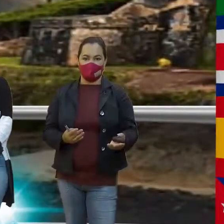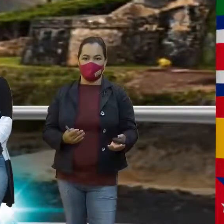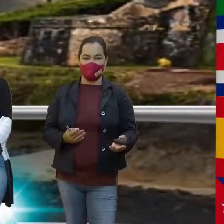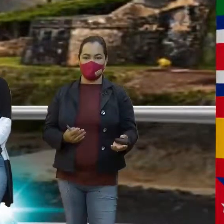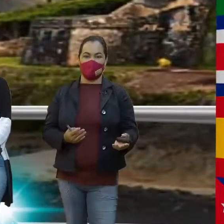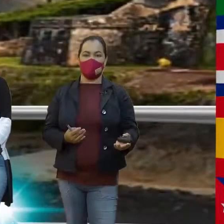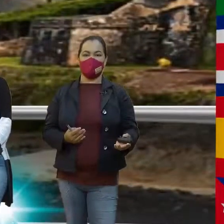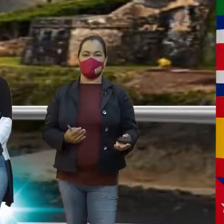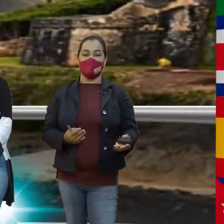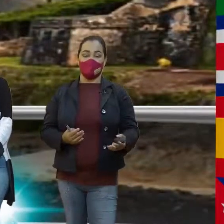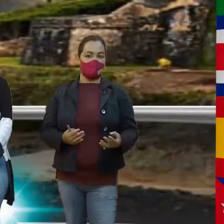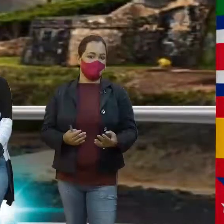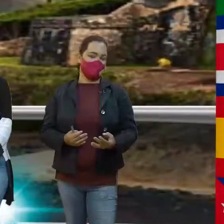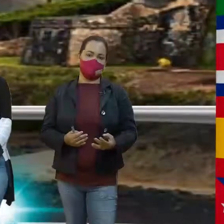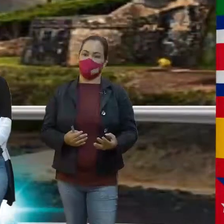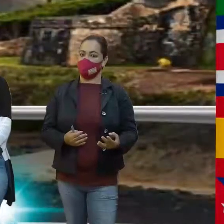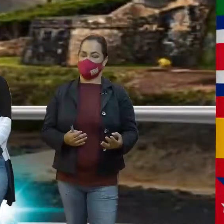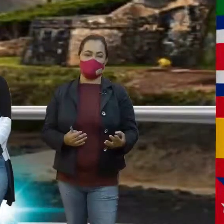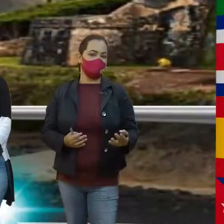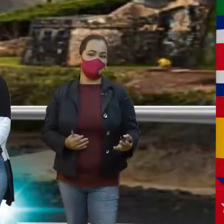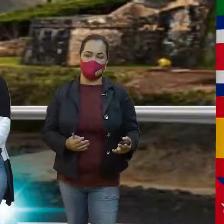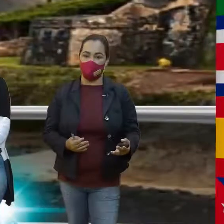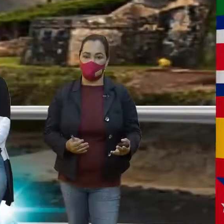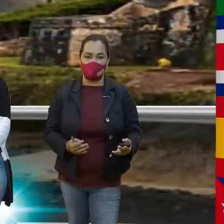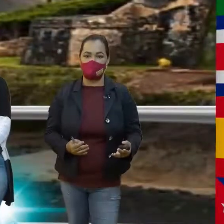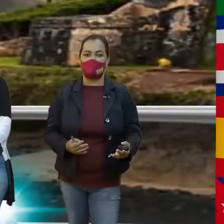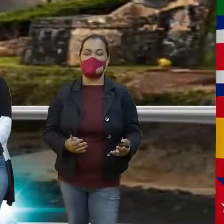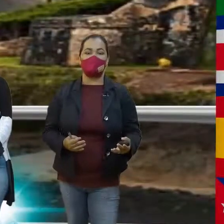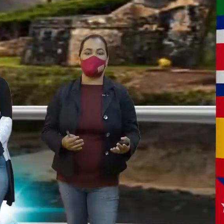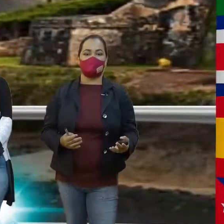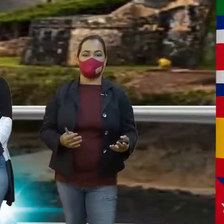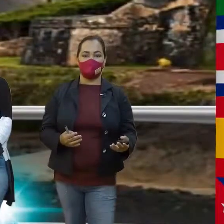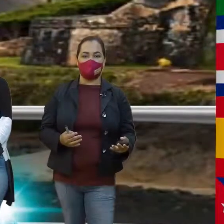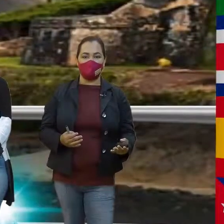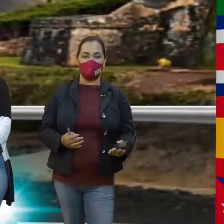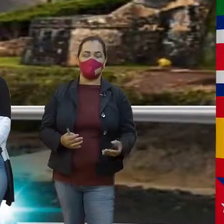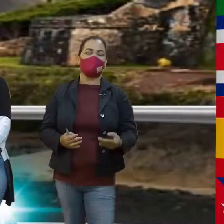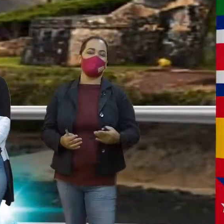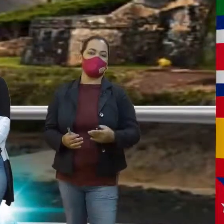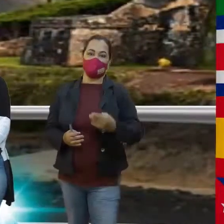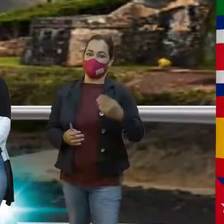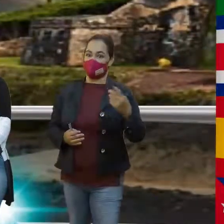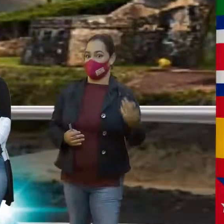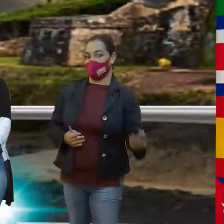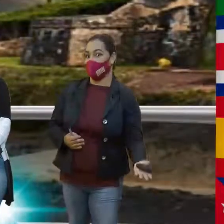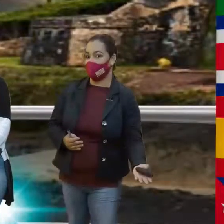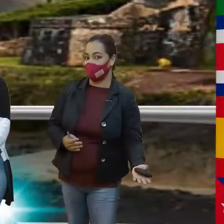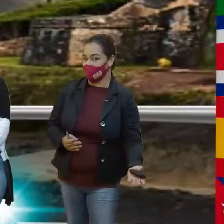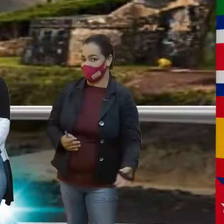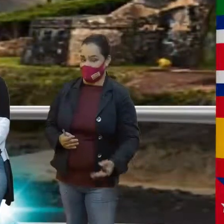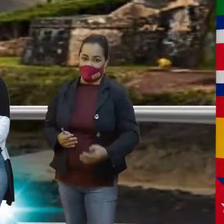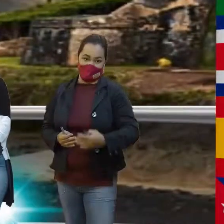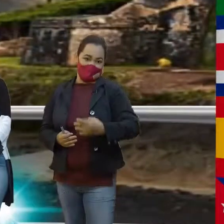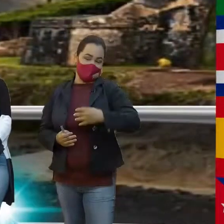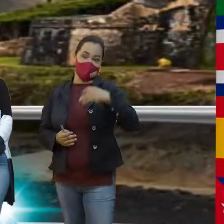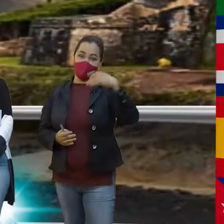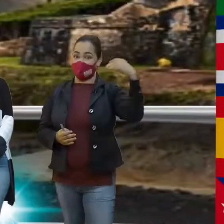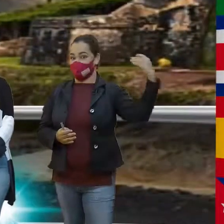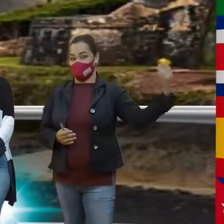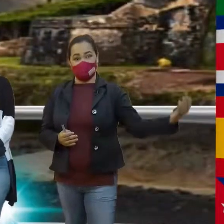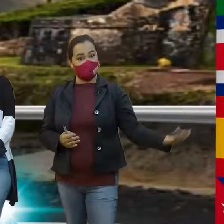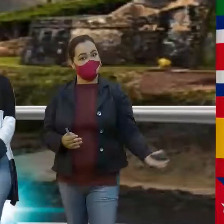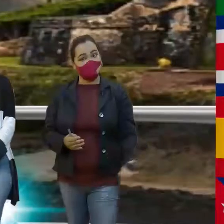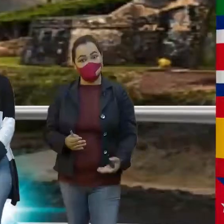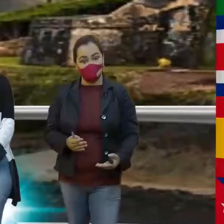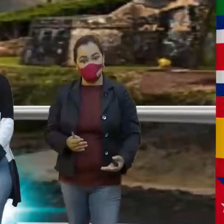fala também para a gente, porque nós não somos historiadores, nós não somos geólogos, a gente não